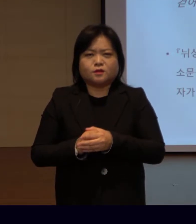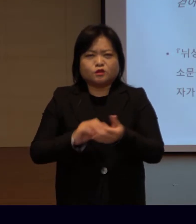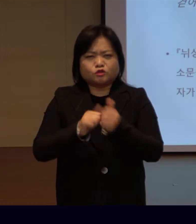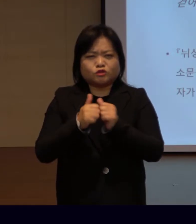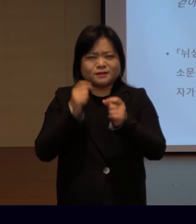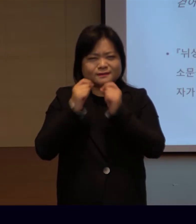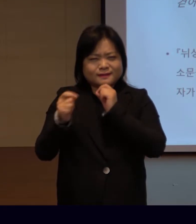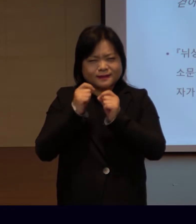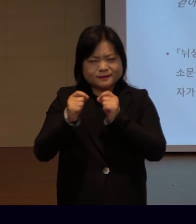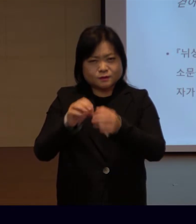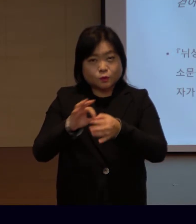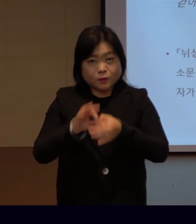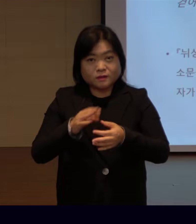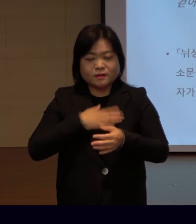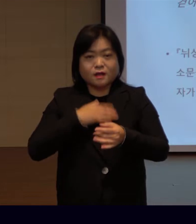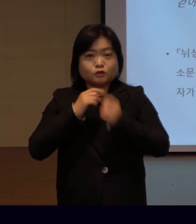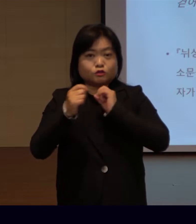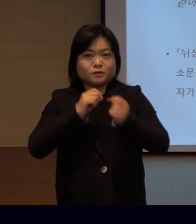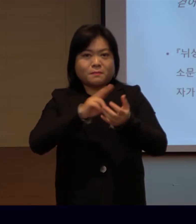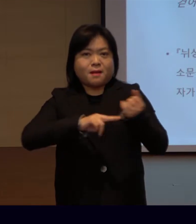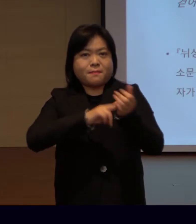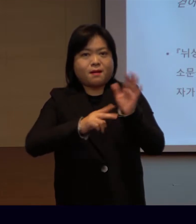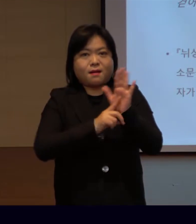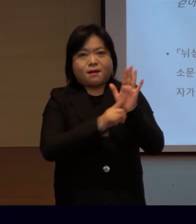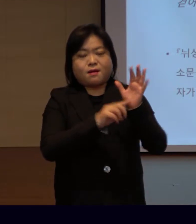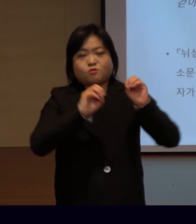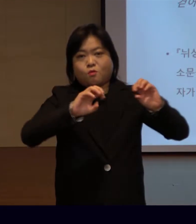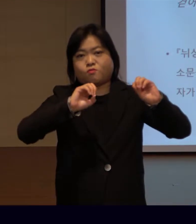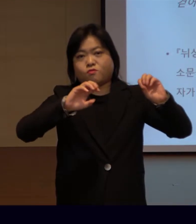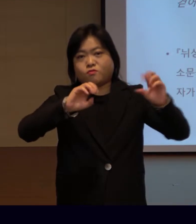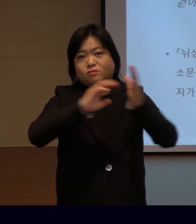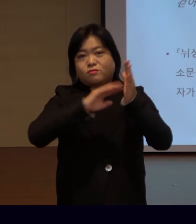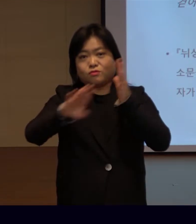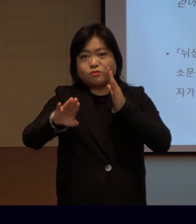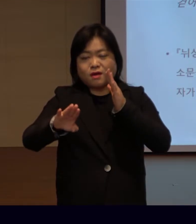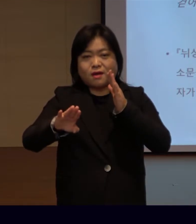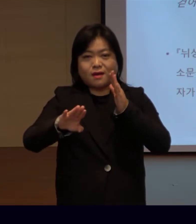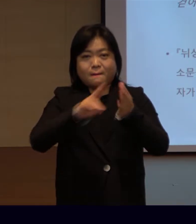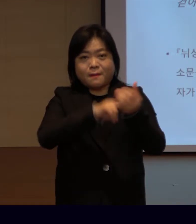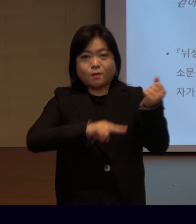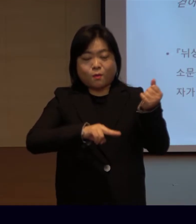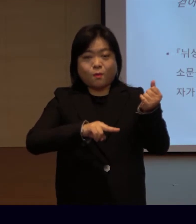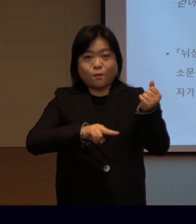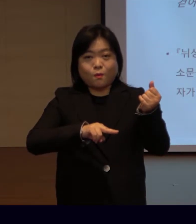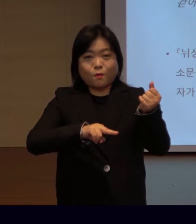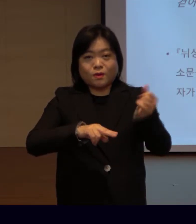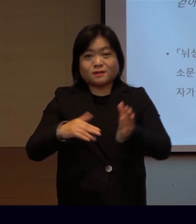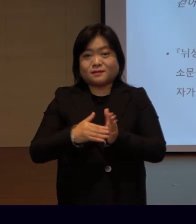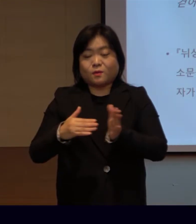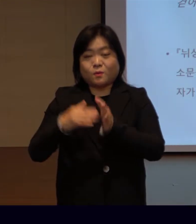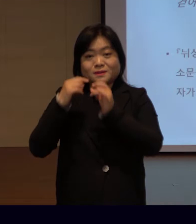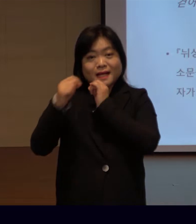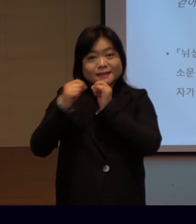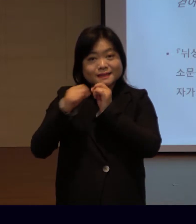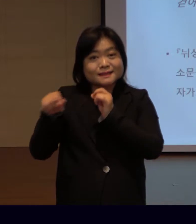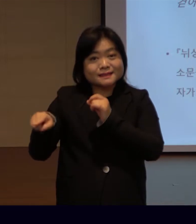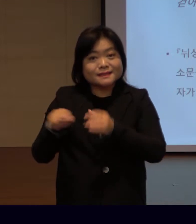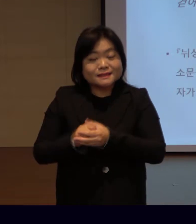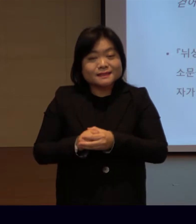주식 사기를 통해서 나 주식 다 팔 거야 해갖고 소문 내가지고 확 빼고 빠지고 이 사기